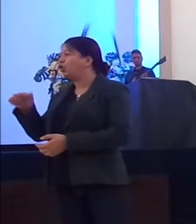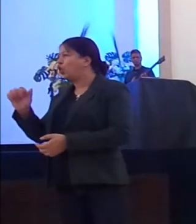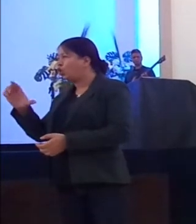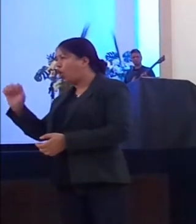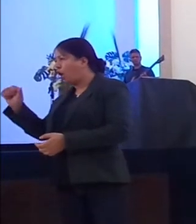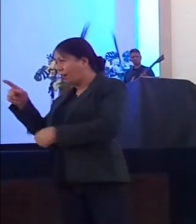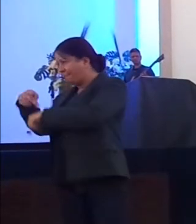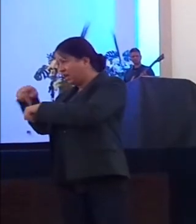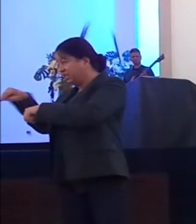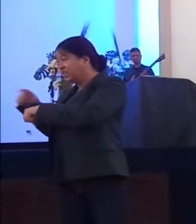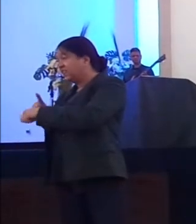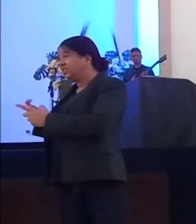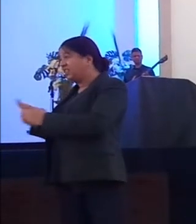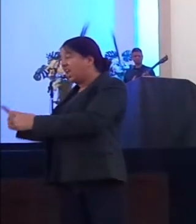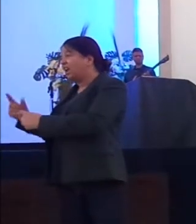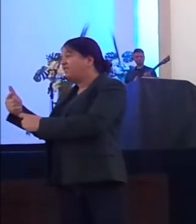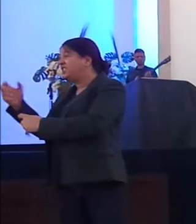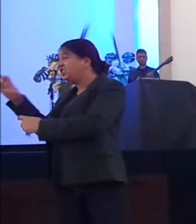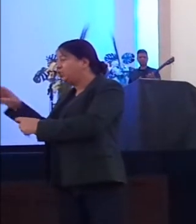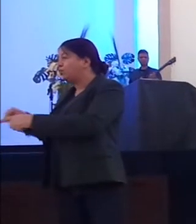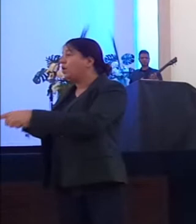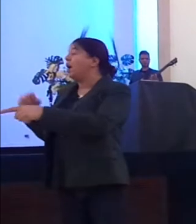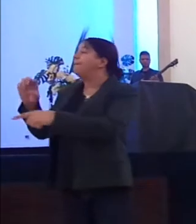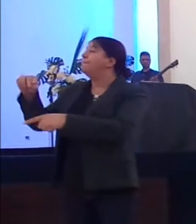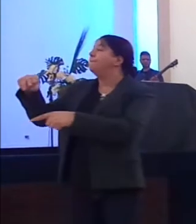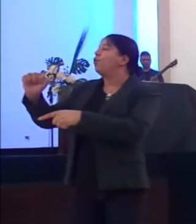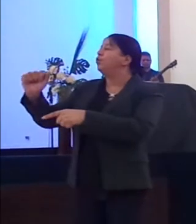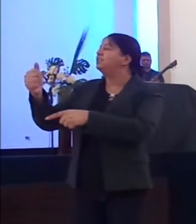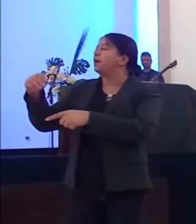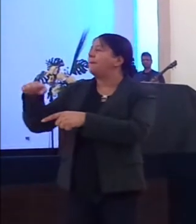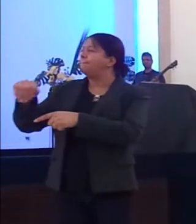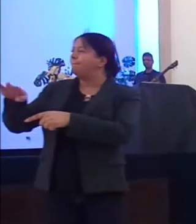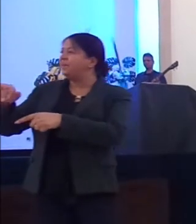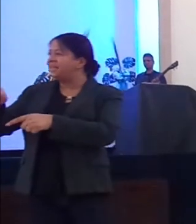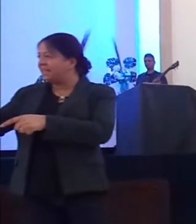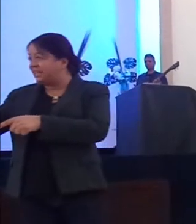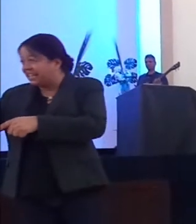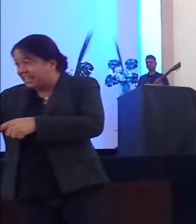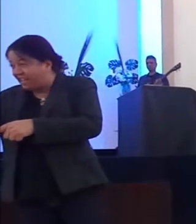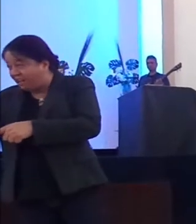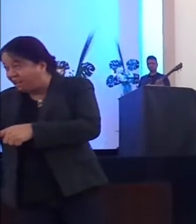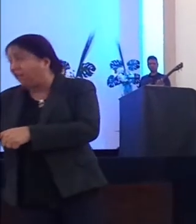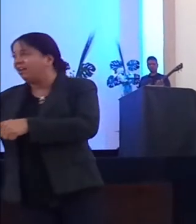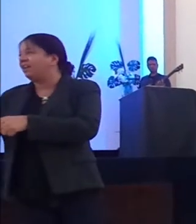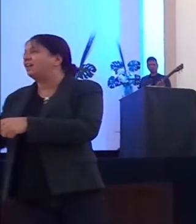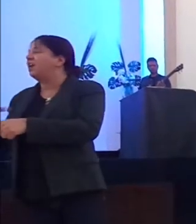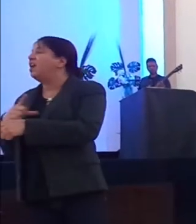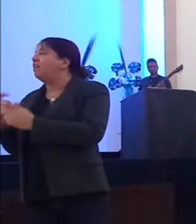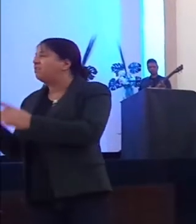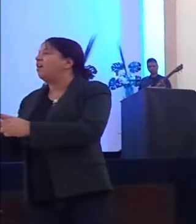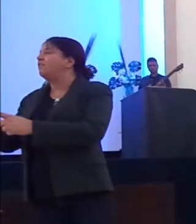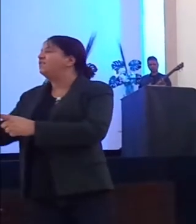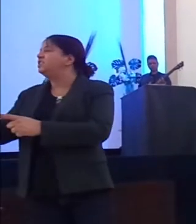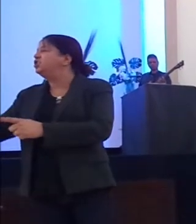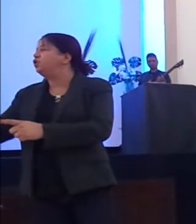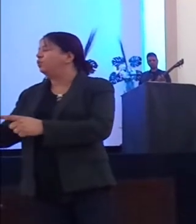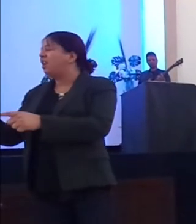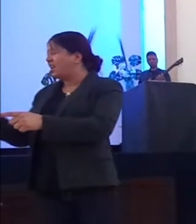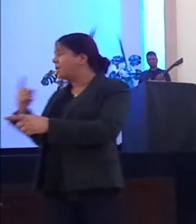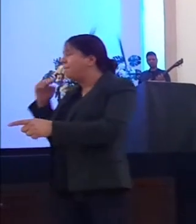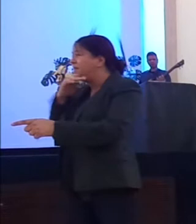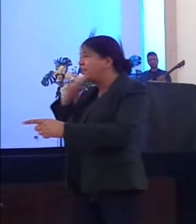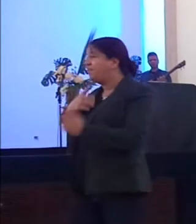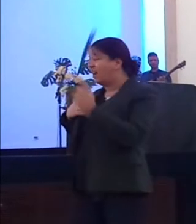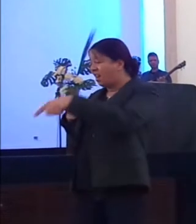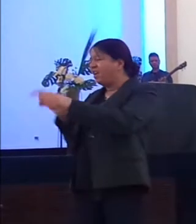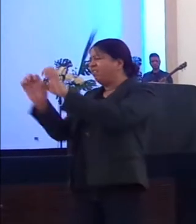anos, Moçambique teve guerra civil por 36 anos, até hoje você vai lá, não tem nenhuma infraestrutura quase, porque foi